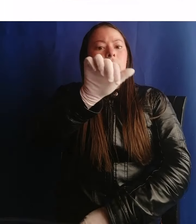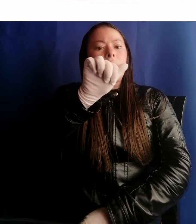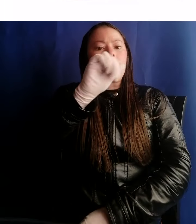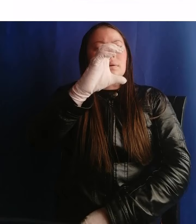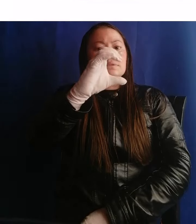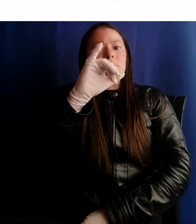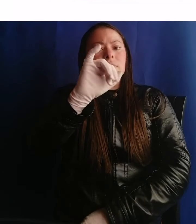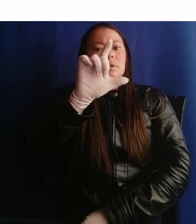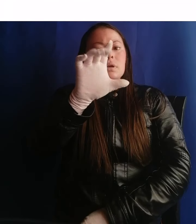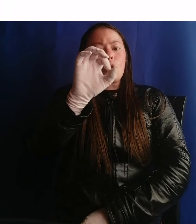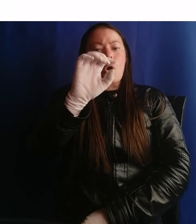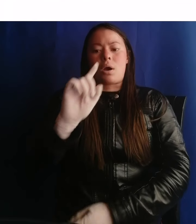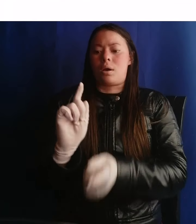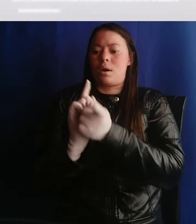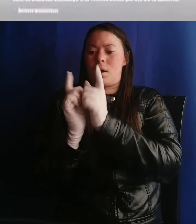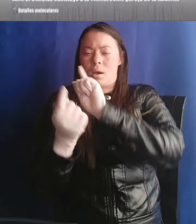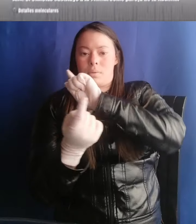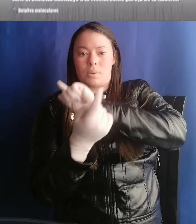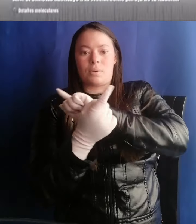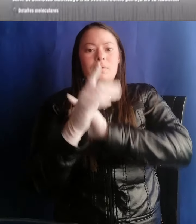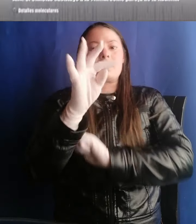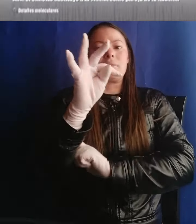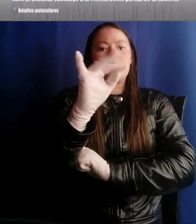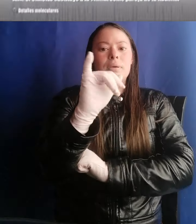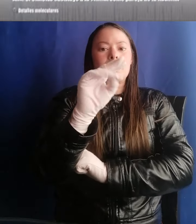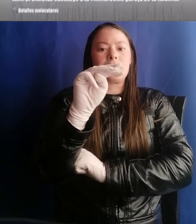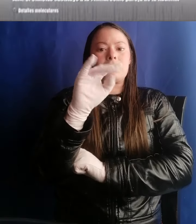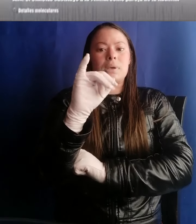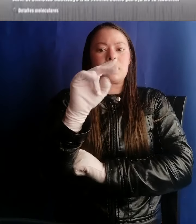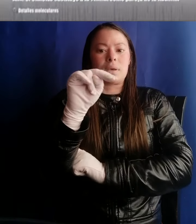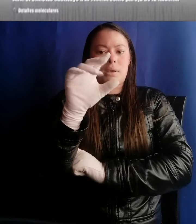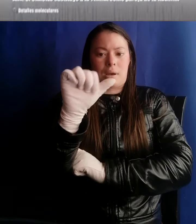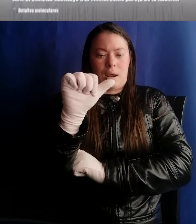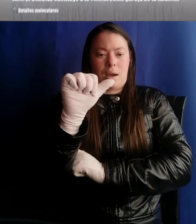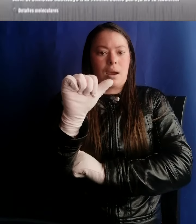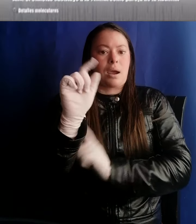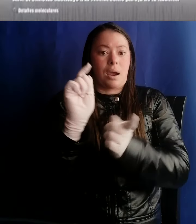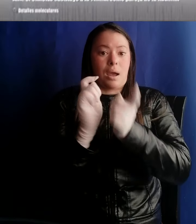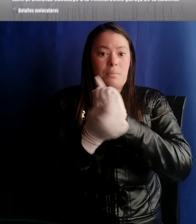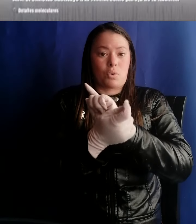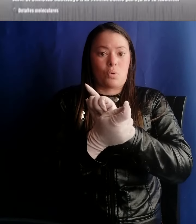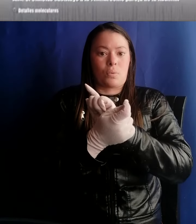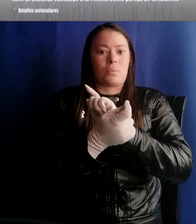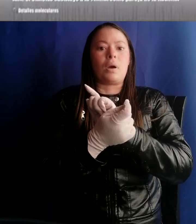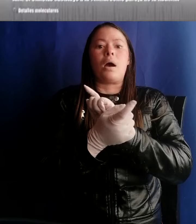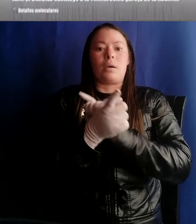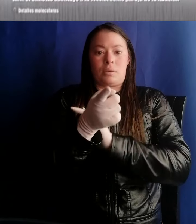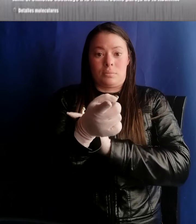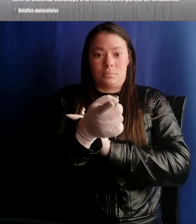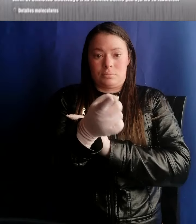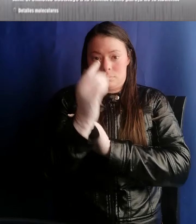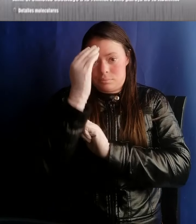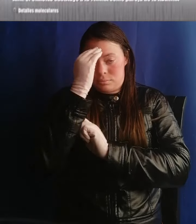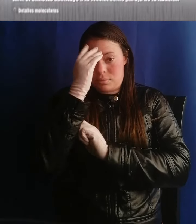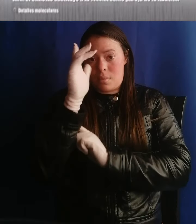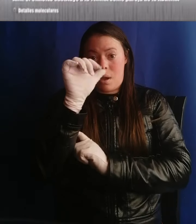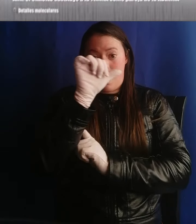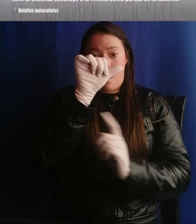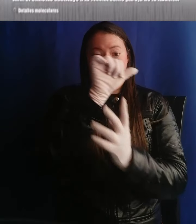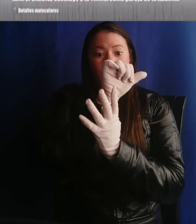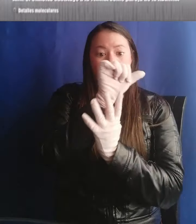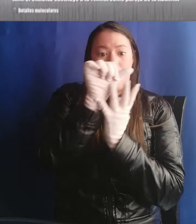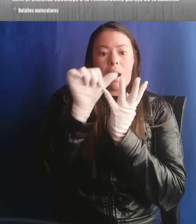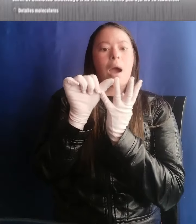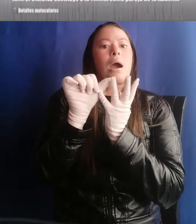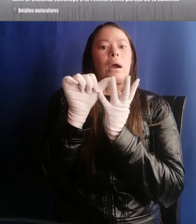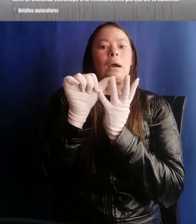Antes expliqué que en el ARN el uracilo sustituye a la timina. Esto significa que cuando la ARN polimerasa encuentra